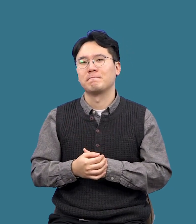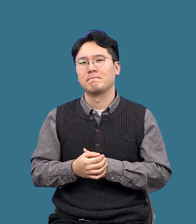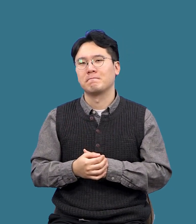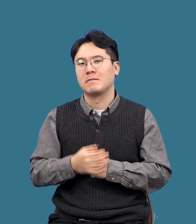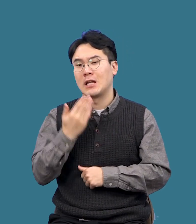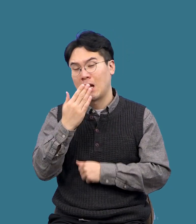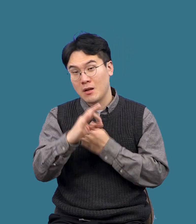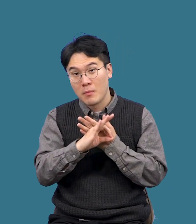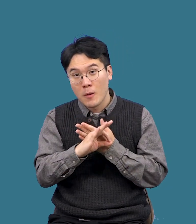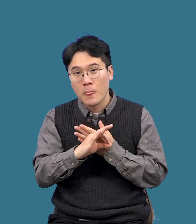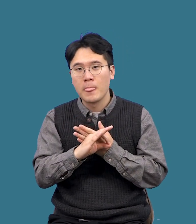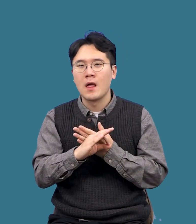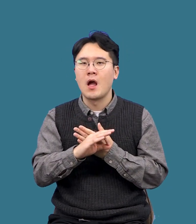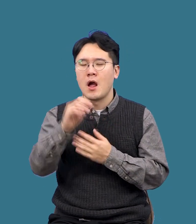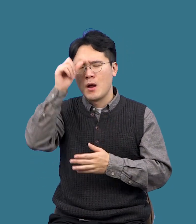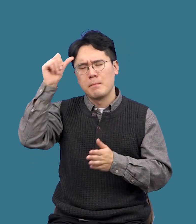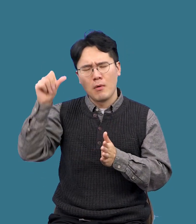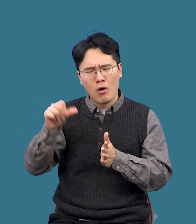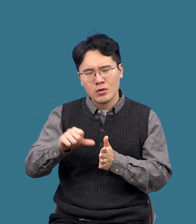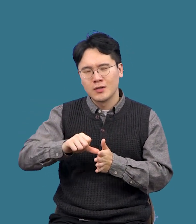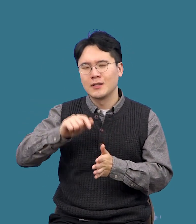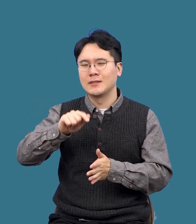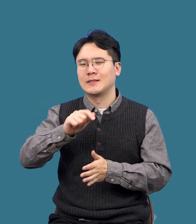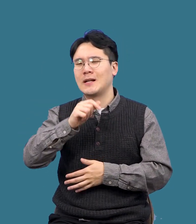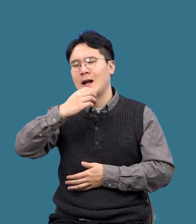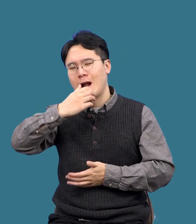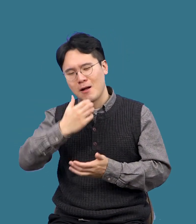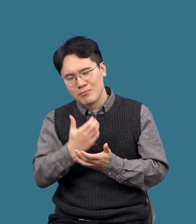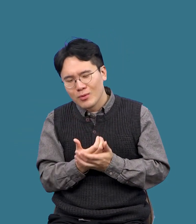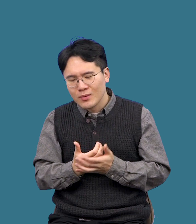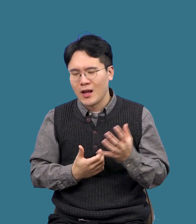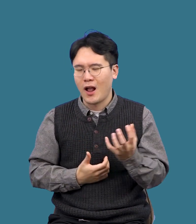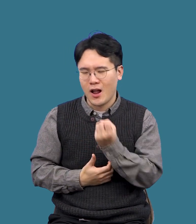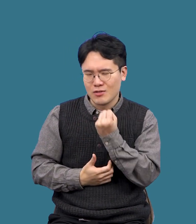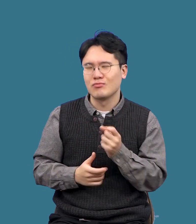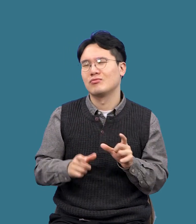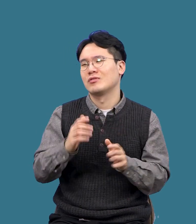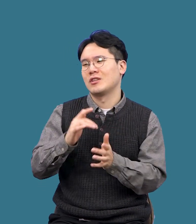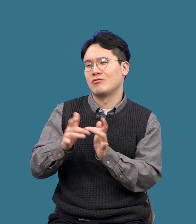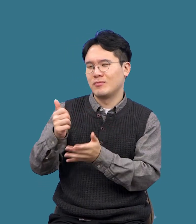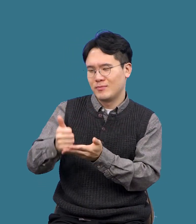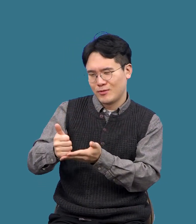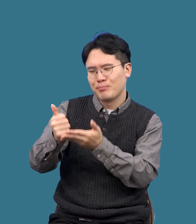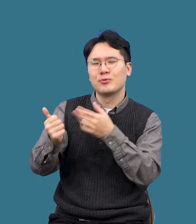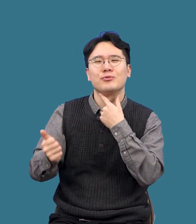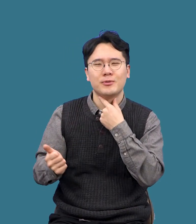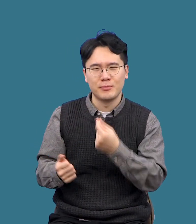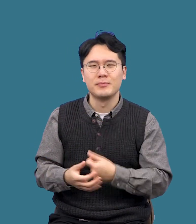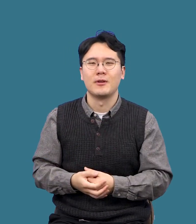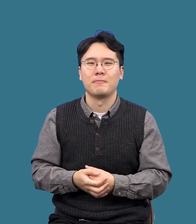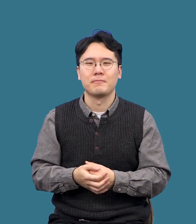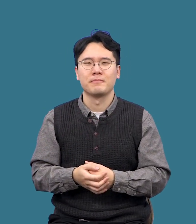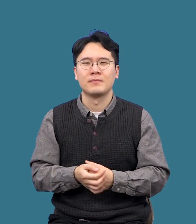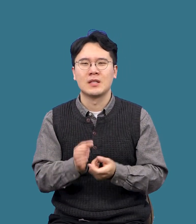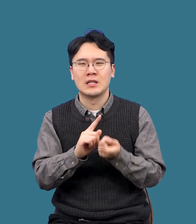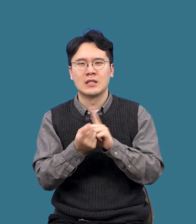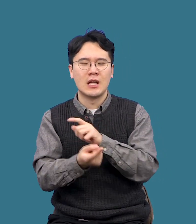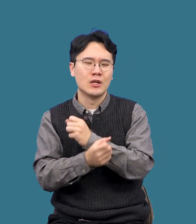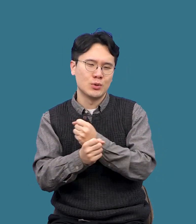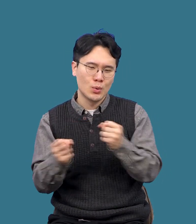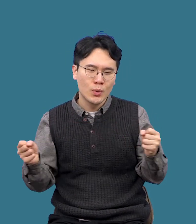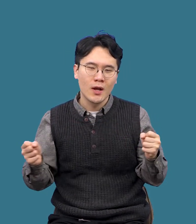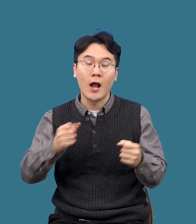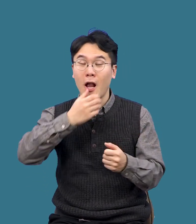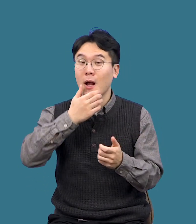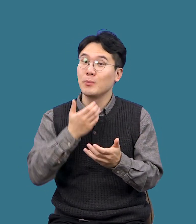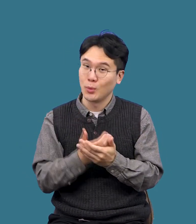한평생 그런 감동을 지니고 주님을 섬기고 싶어요. 대속의 감격, 대속의 감동,